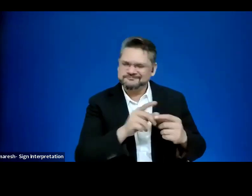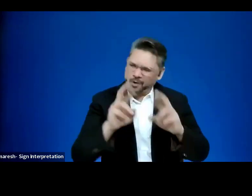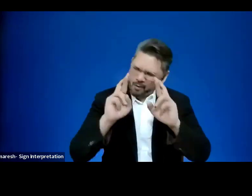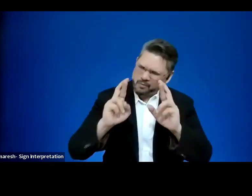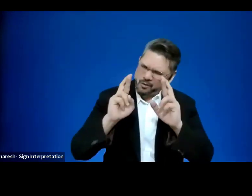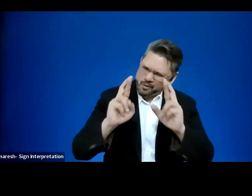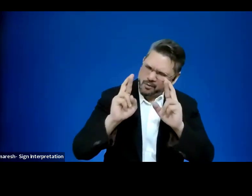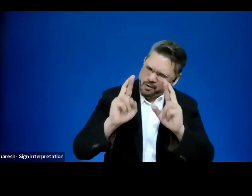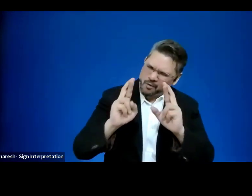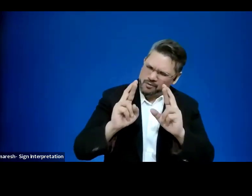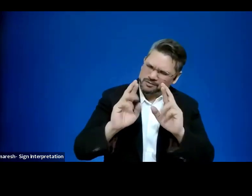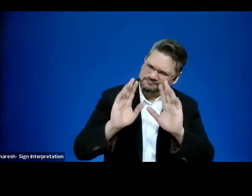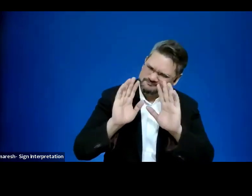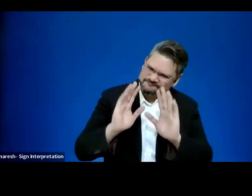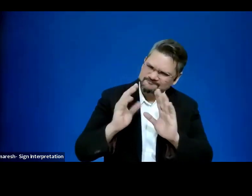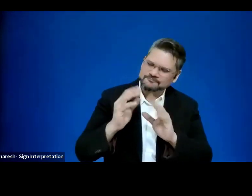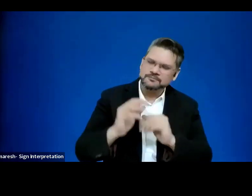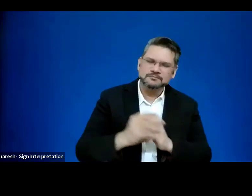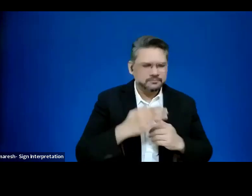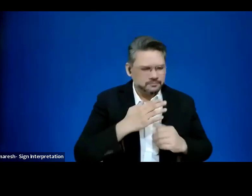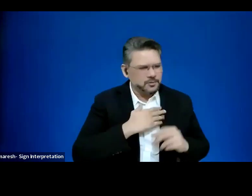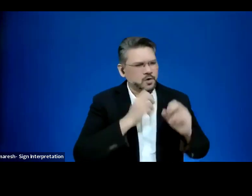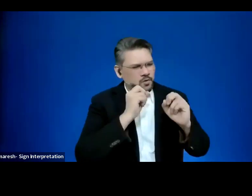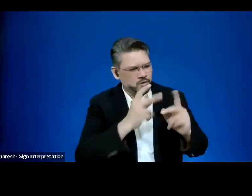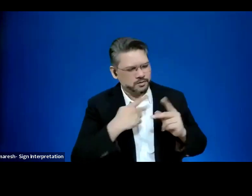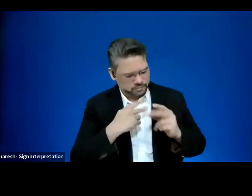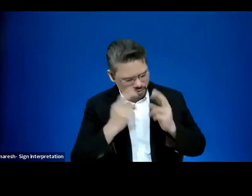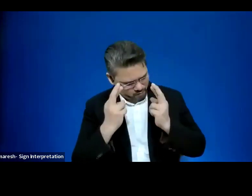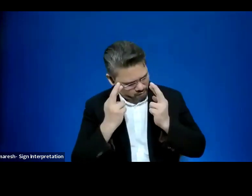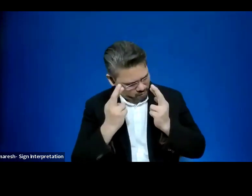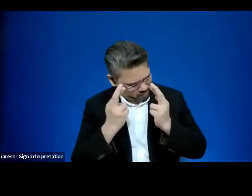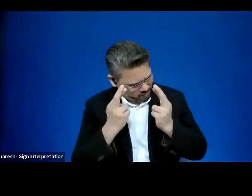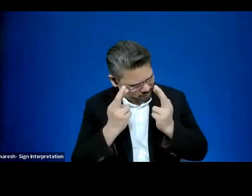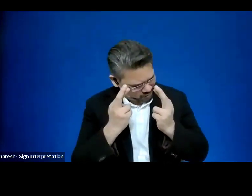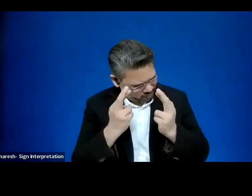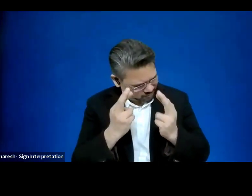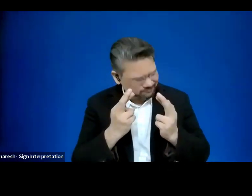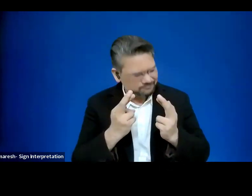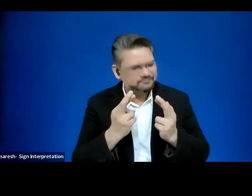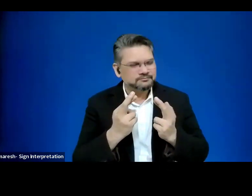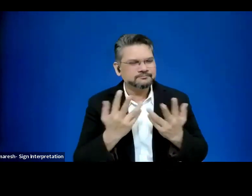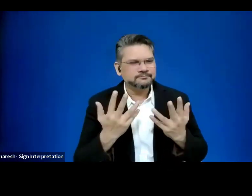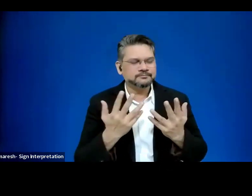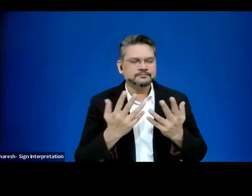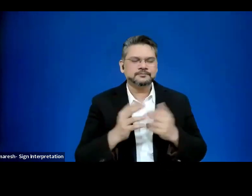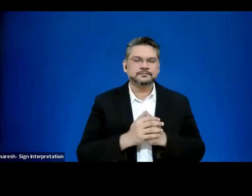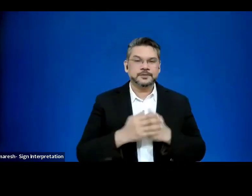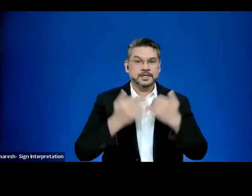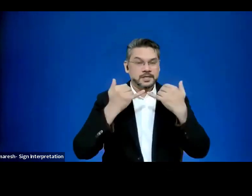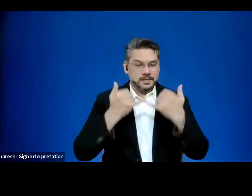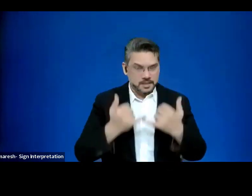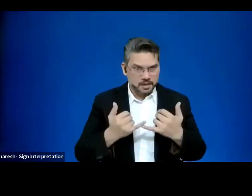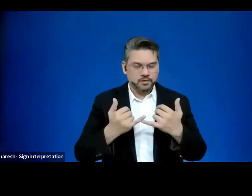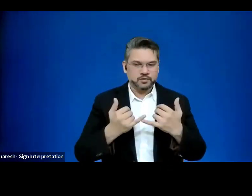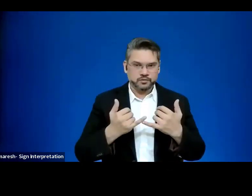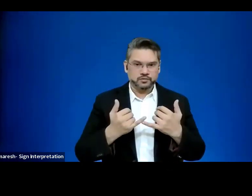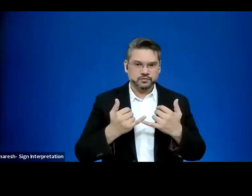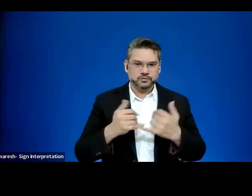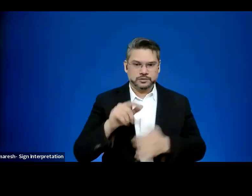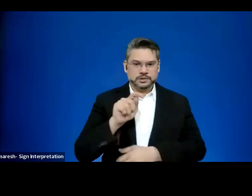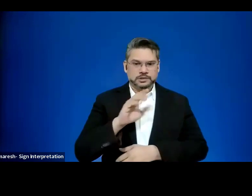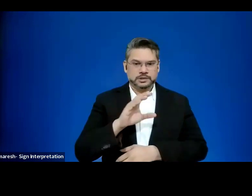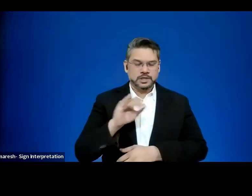而且呢，他说让我们保持我们的希望。